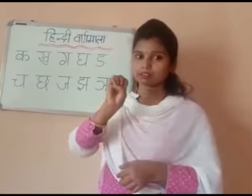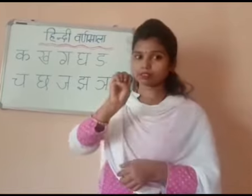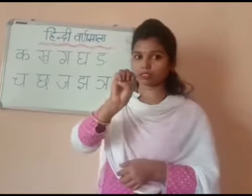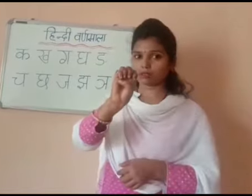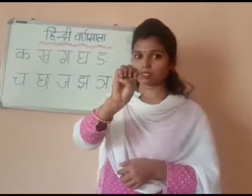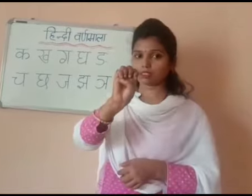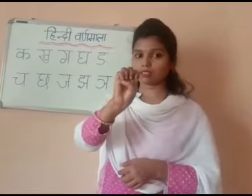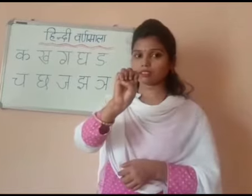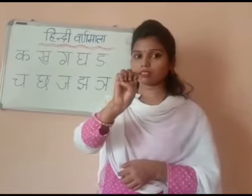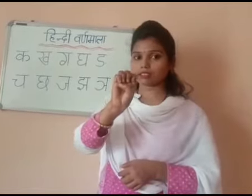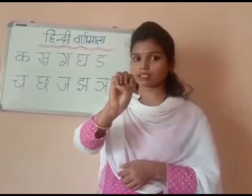ये हो गया छ।